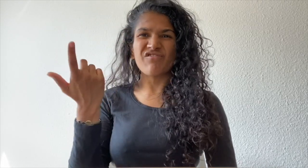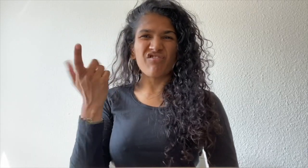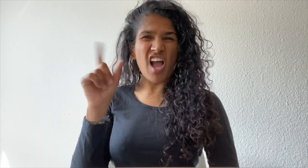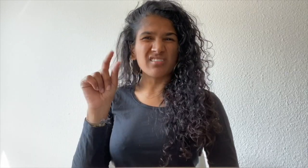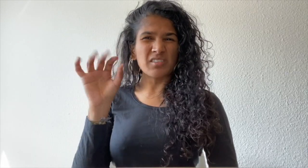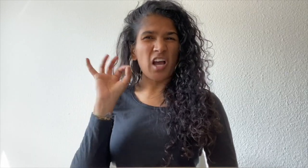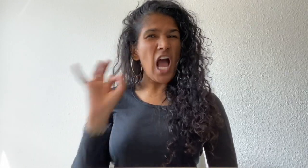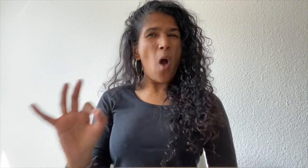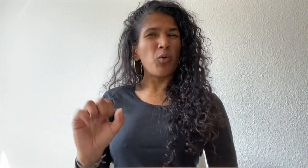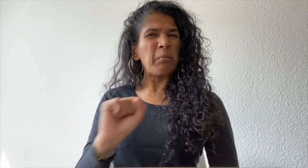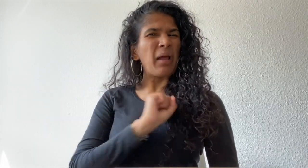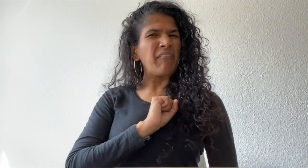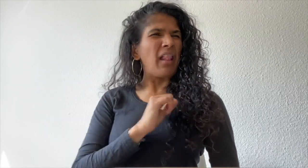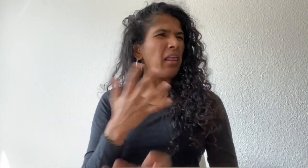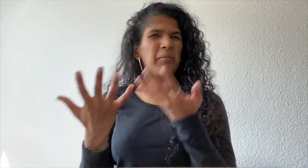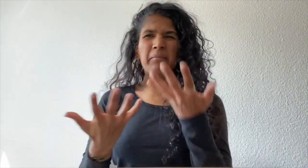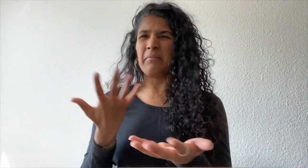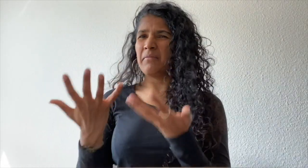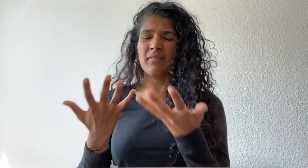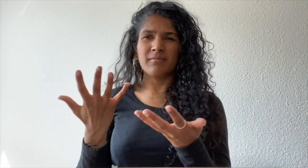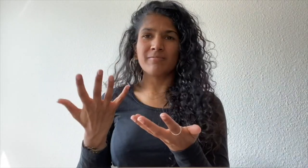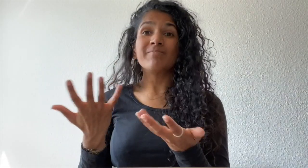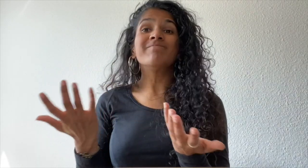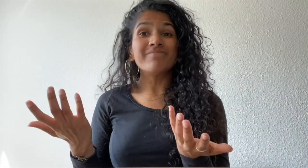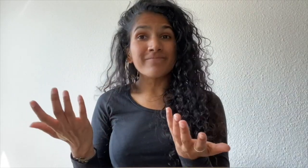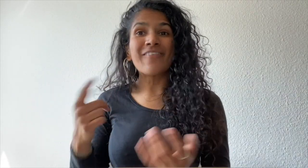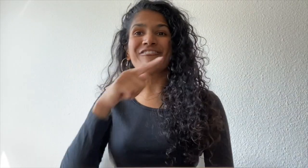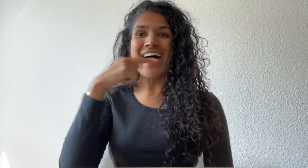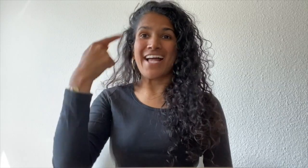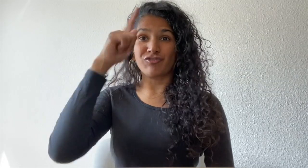Nun kommen wir zu dem Thema Privilegien. Nachhilfe in Deutschland.